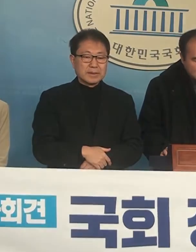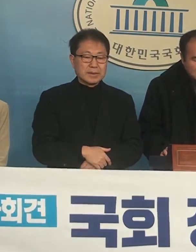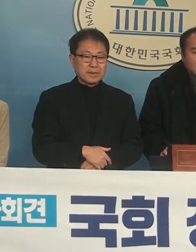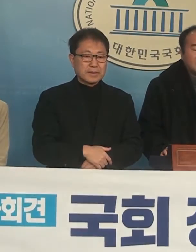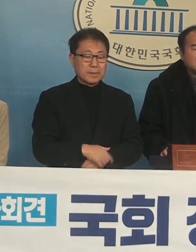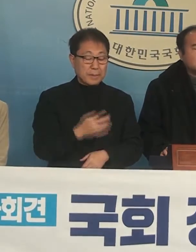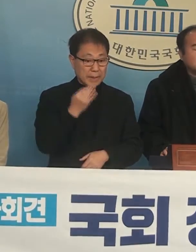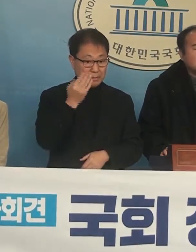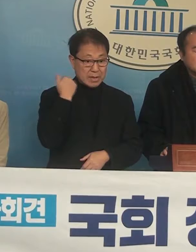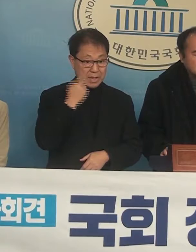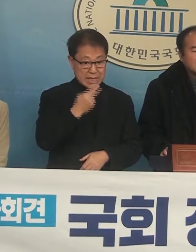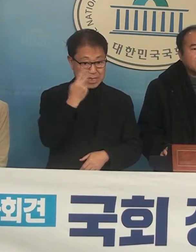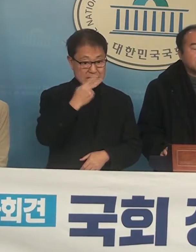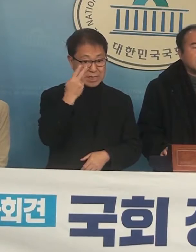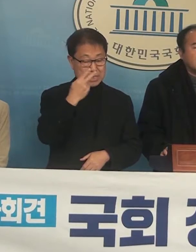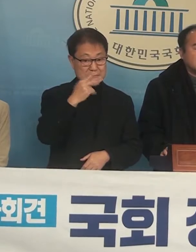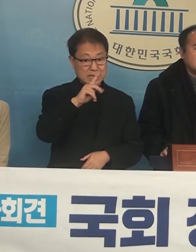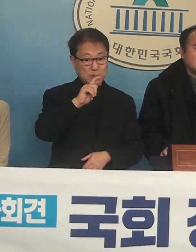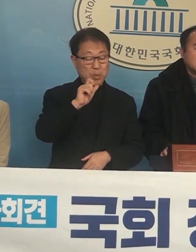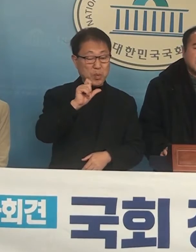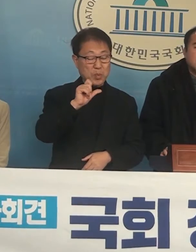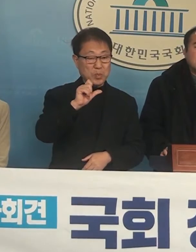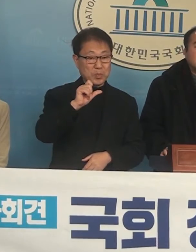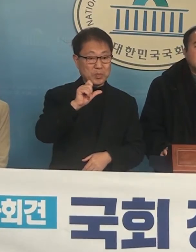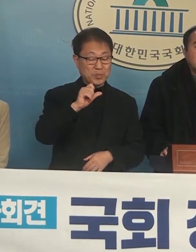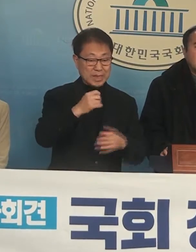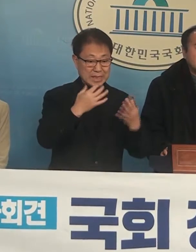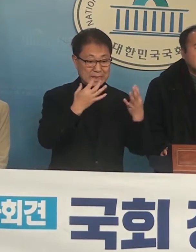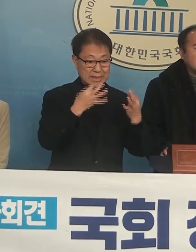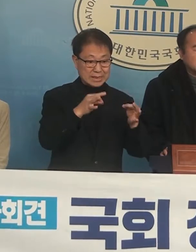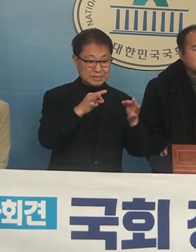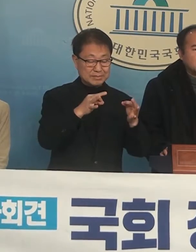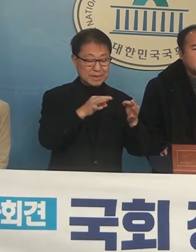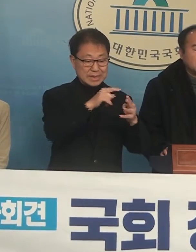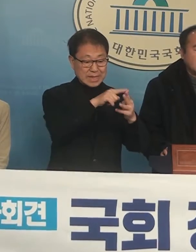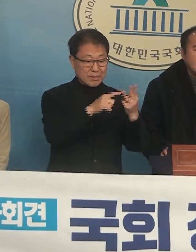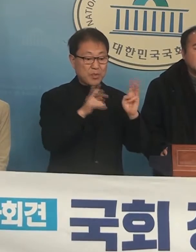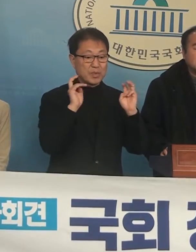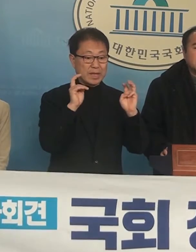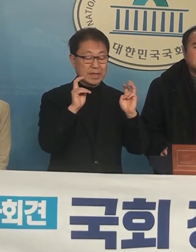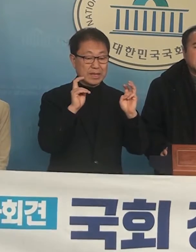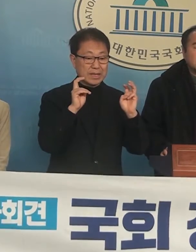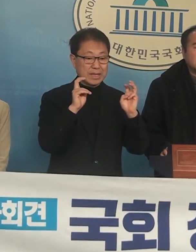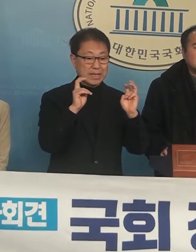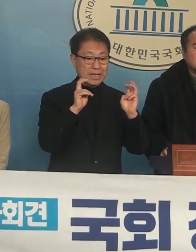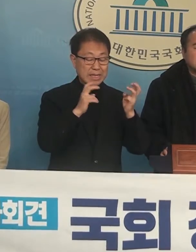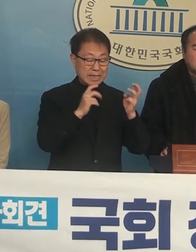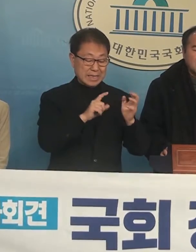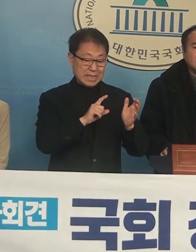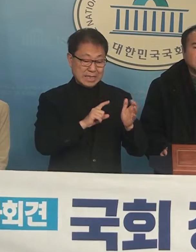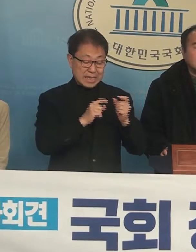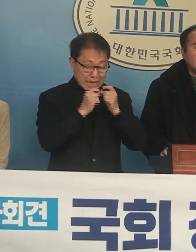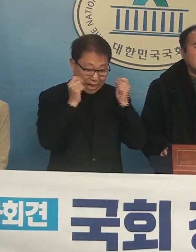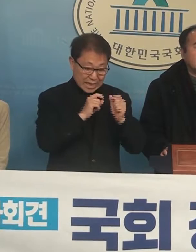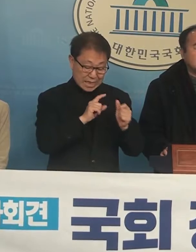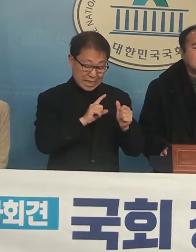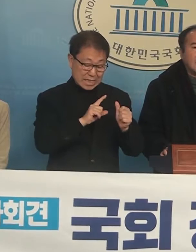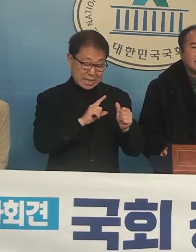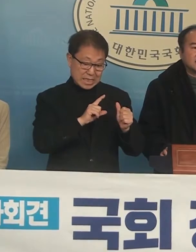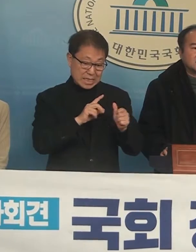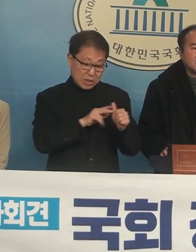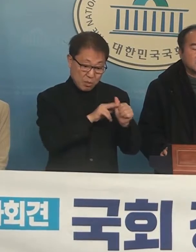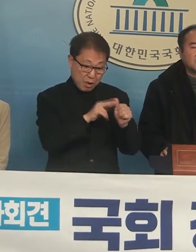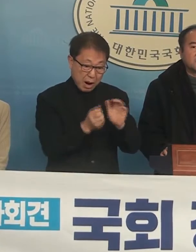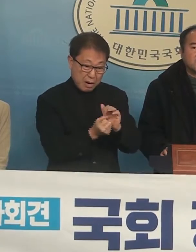얼마 전에 2015년에 금융3사의 개인정보 대량출 사고가 터진 지 얼마